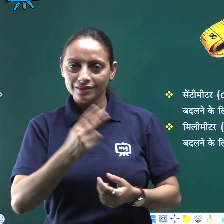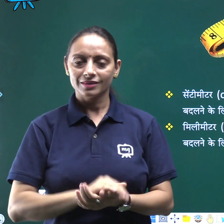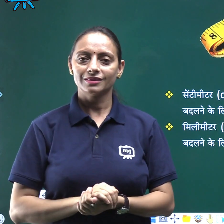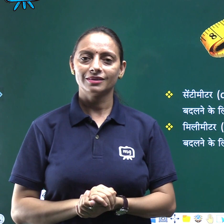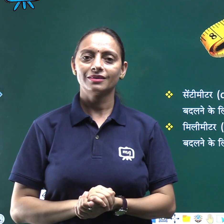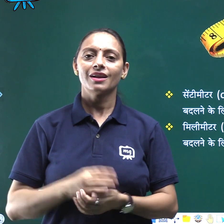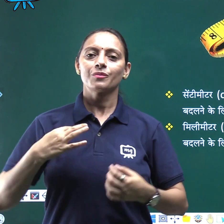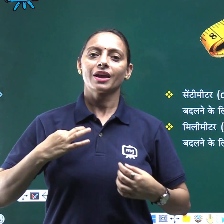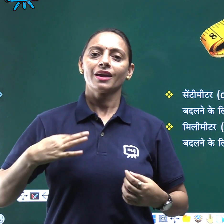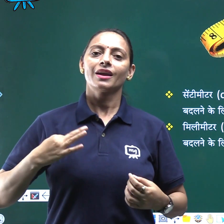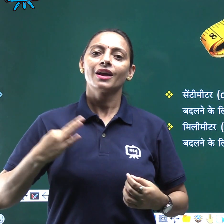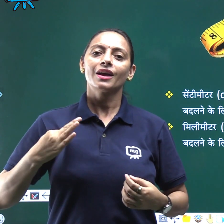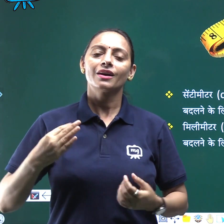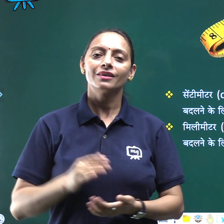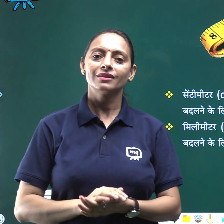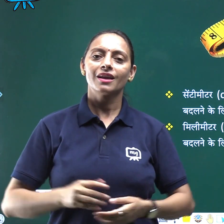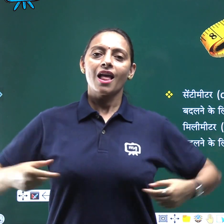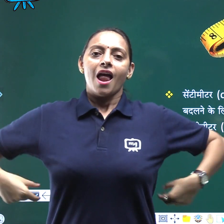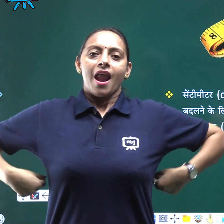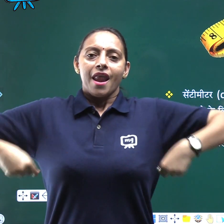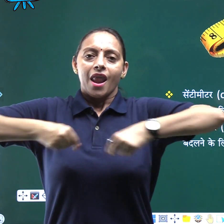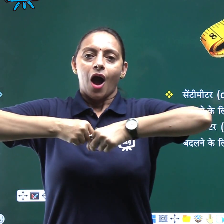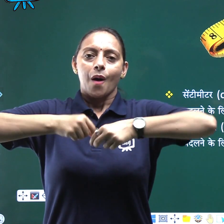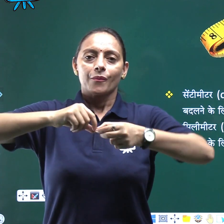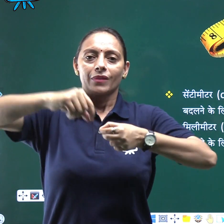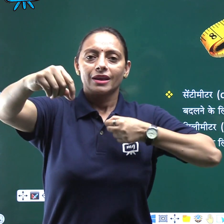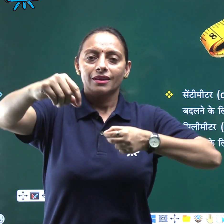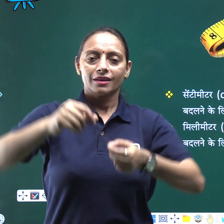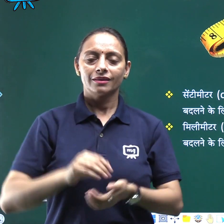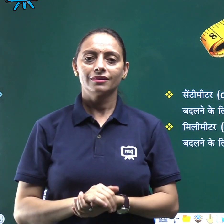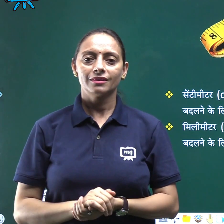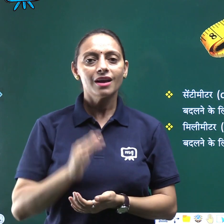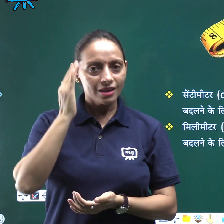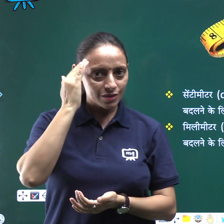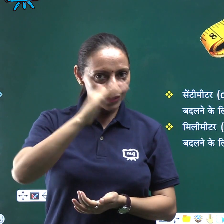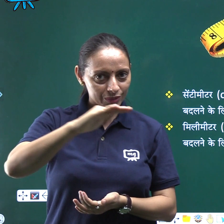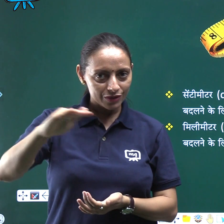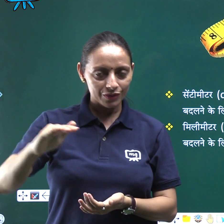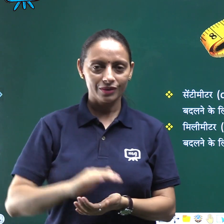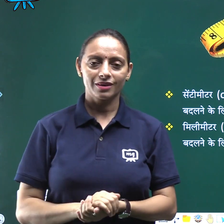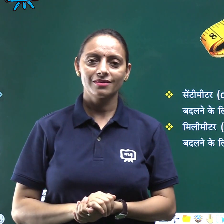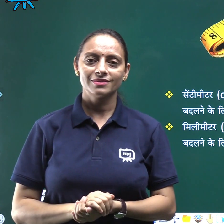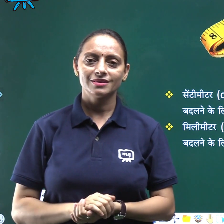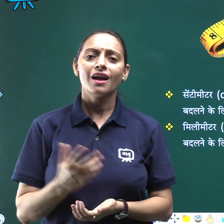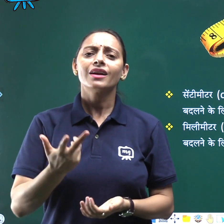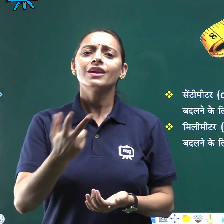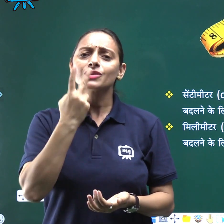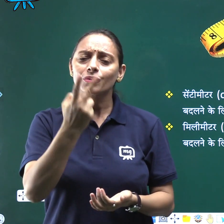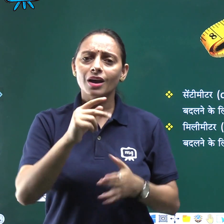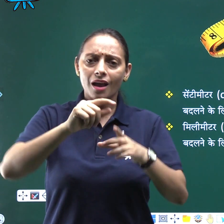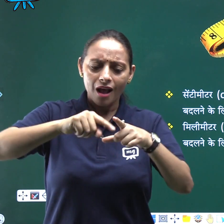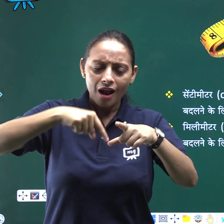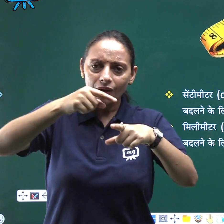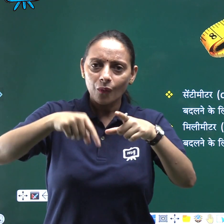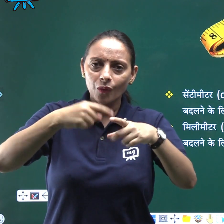अपने कपड़ों का नाप लेते हैं। समझ में आ गया होगा इंच टेप कैसा होता है?